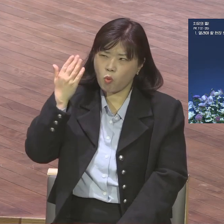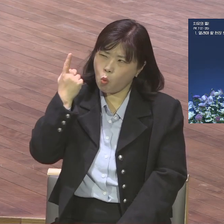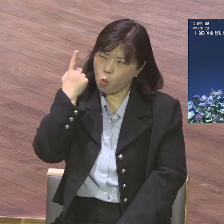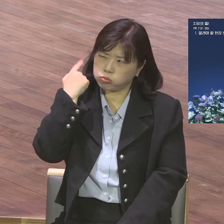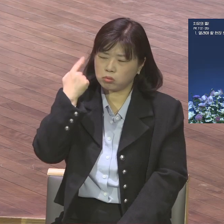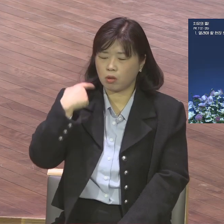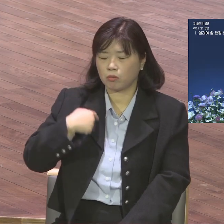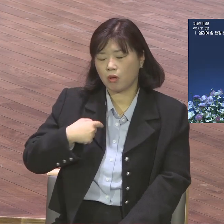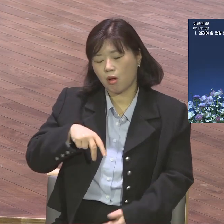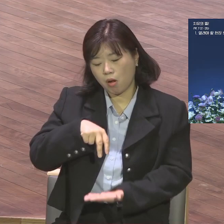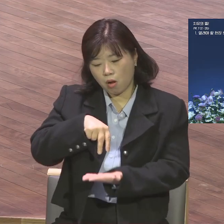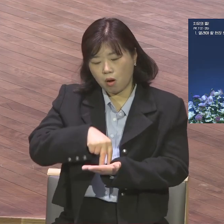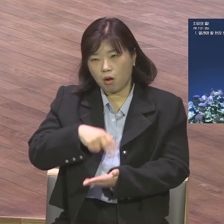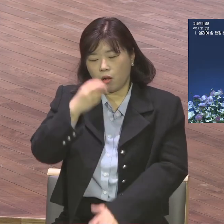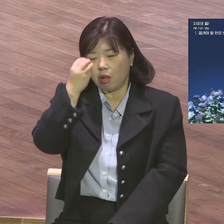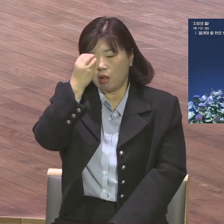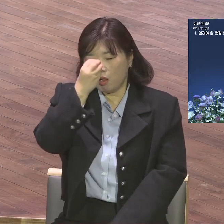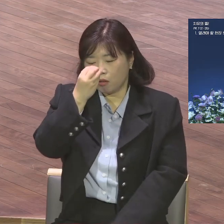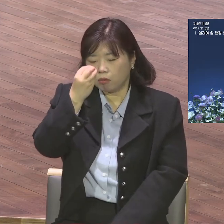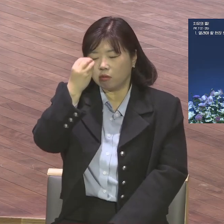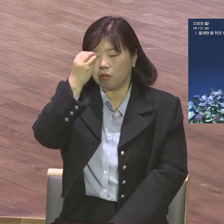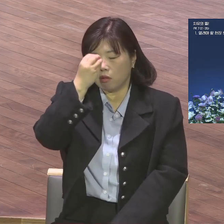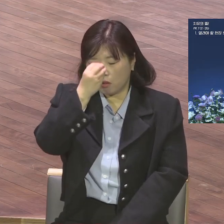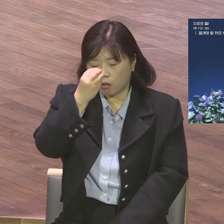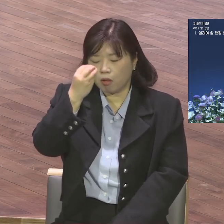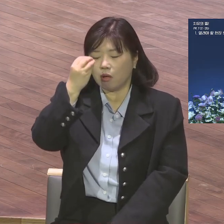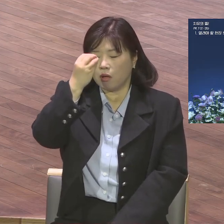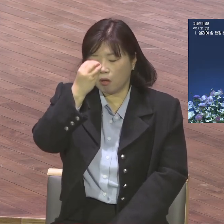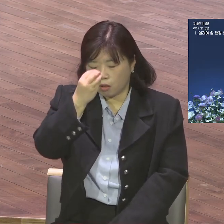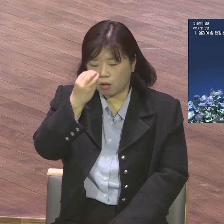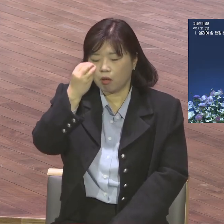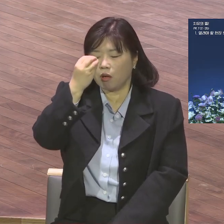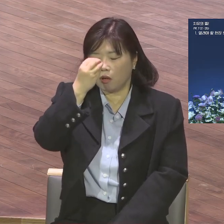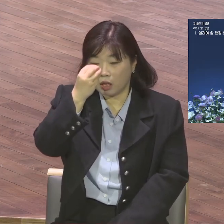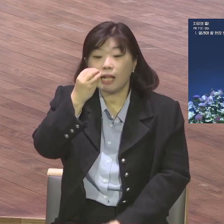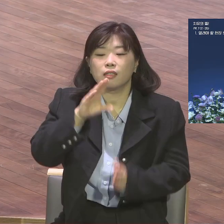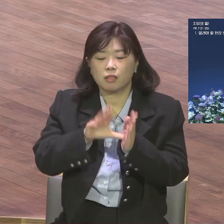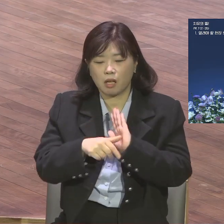서 있으면서 하나님 여기까지입니까?